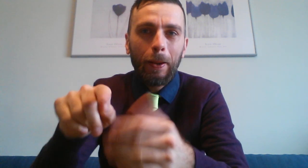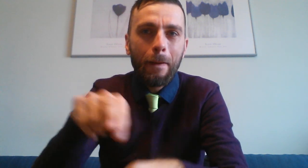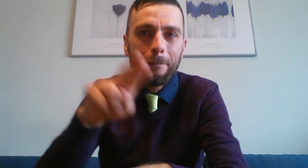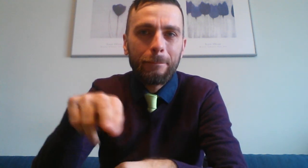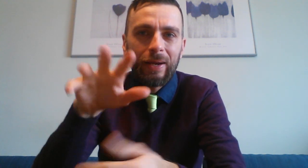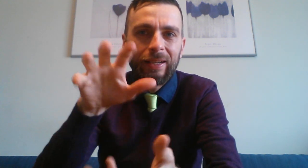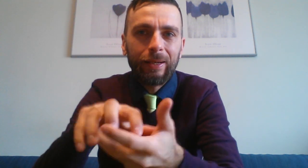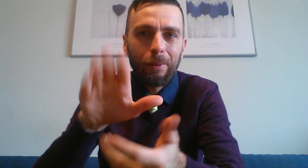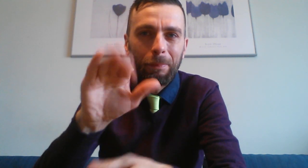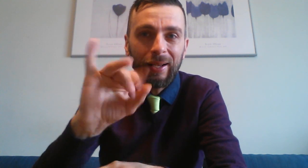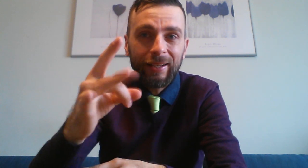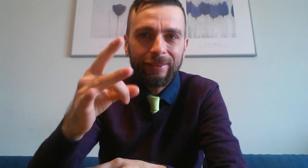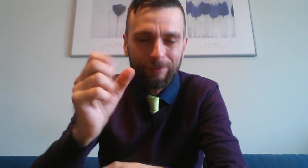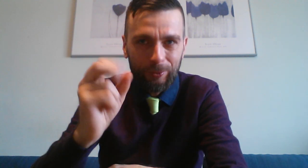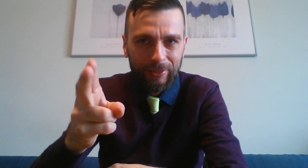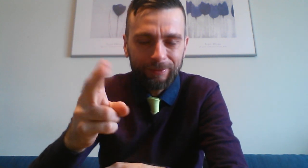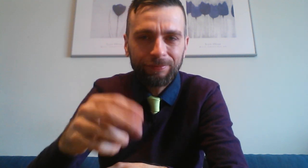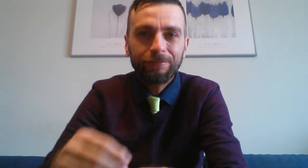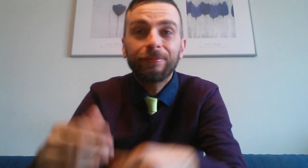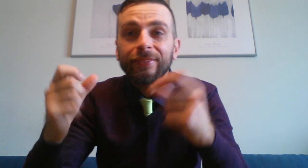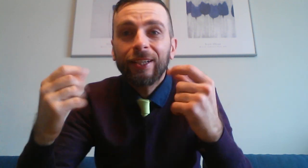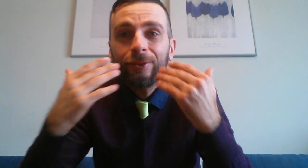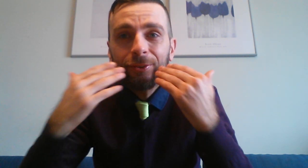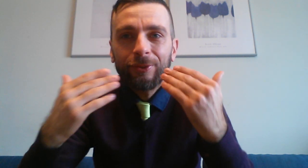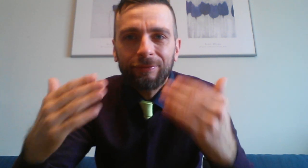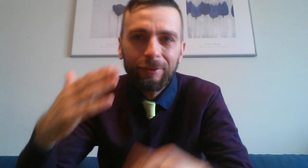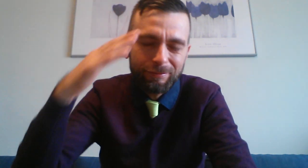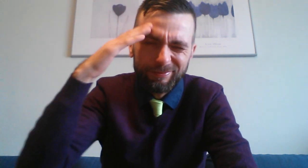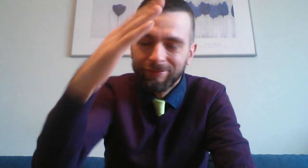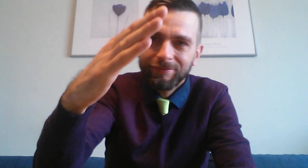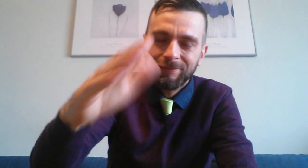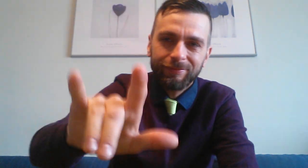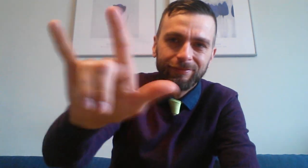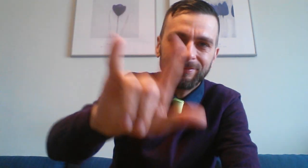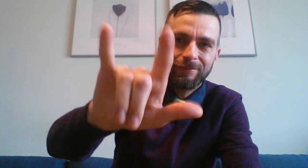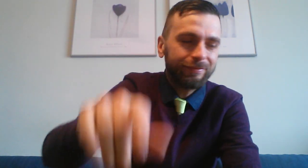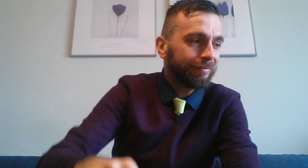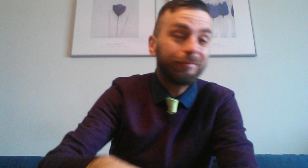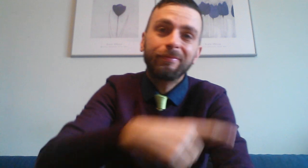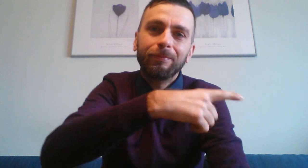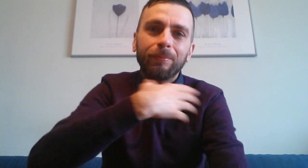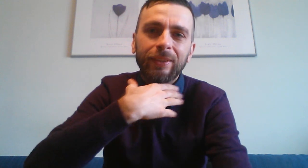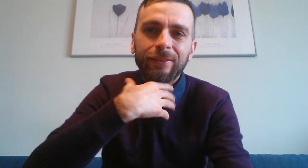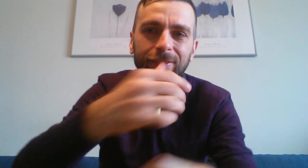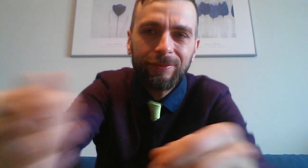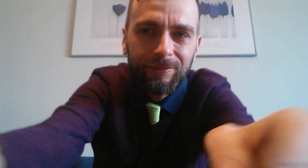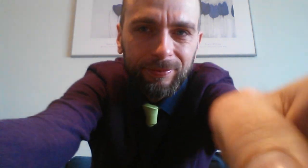Sejmie, nikt nie był przeciw tej ustawie, w tej formie. Opozycja się wstrzymała,